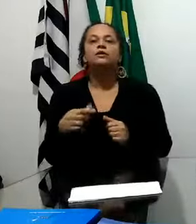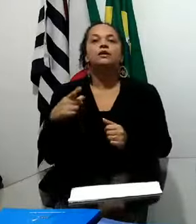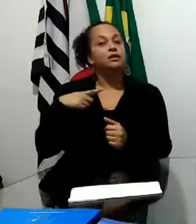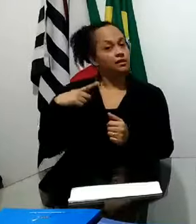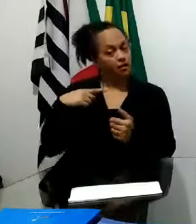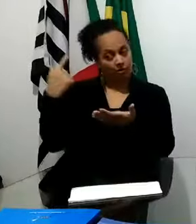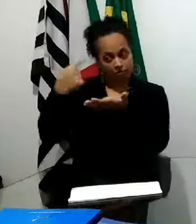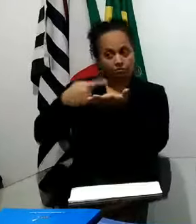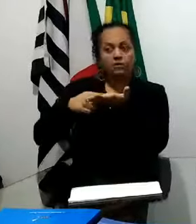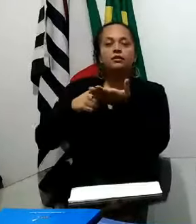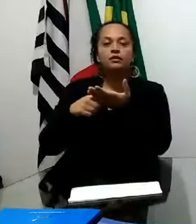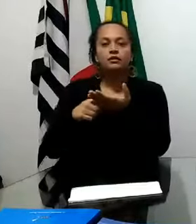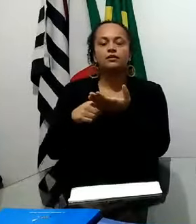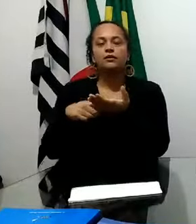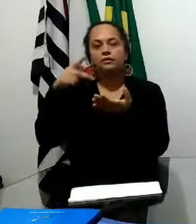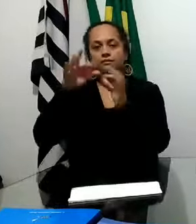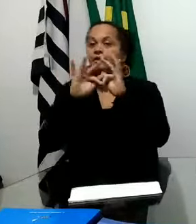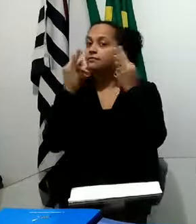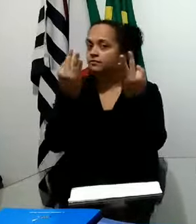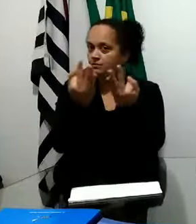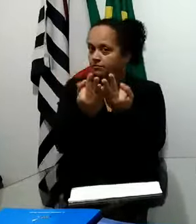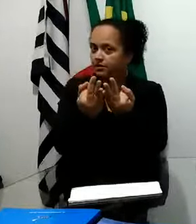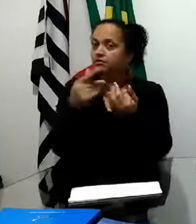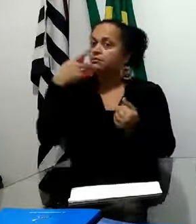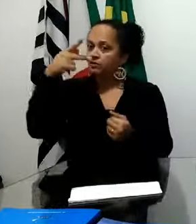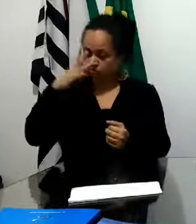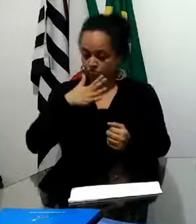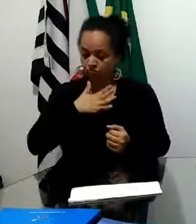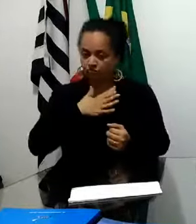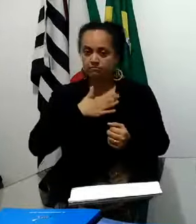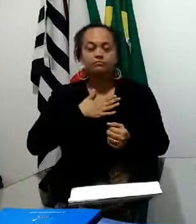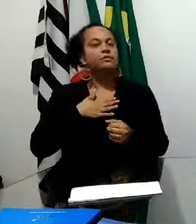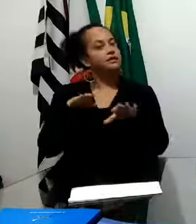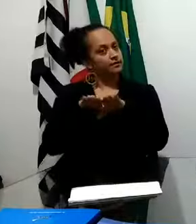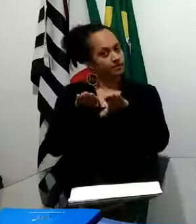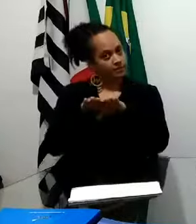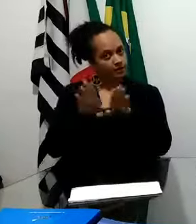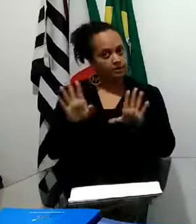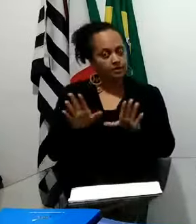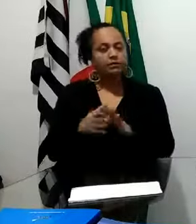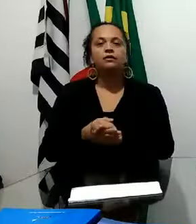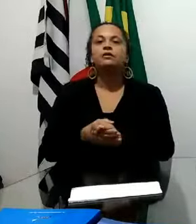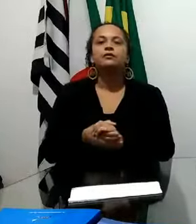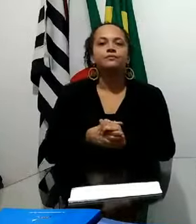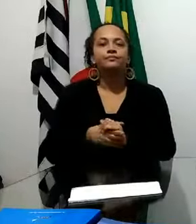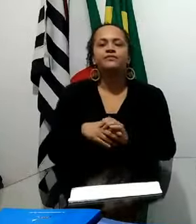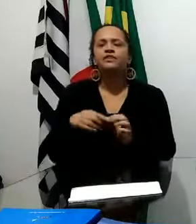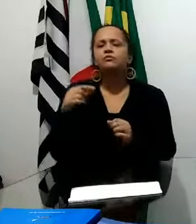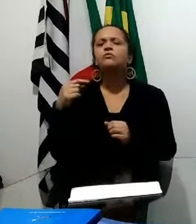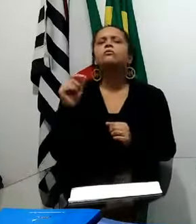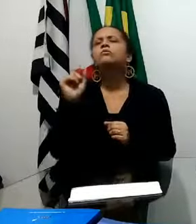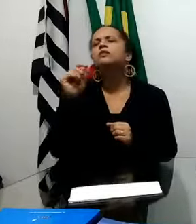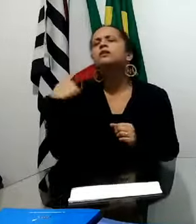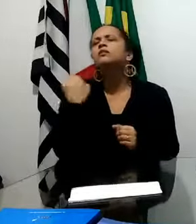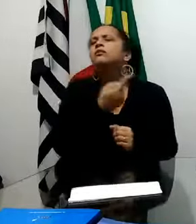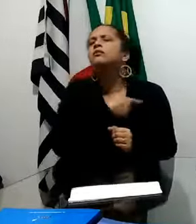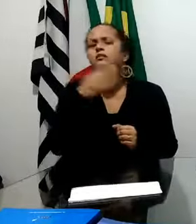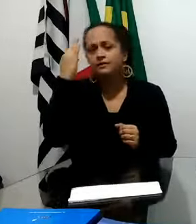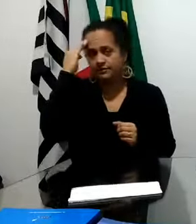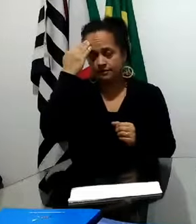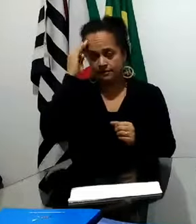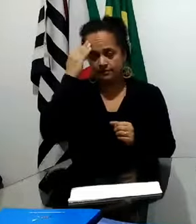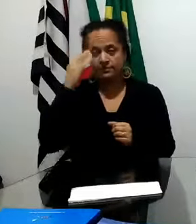sua vida, para a minha vida. Então, o que a gente entende, o que a gente vê nas escrituras? Deus